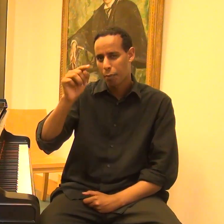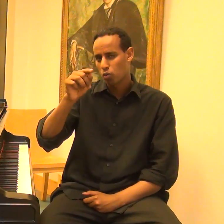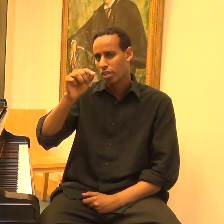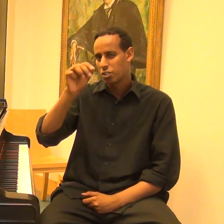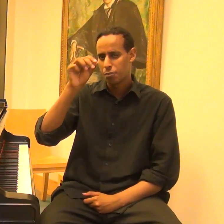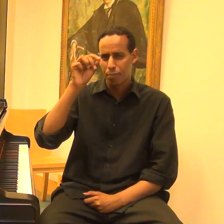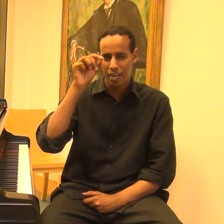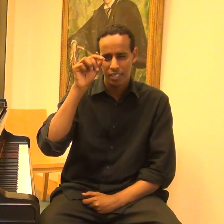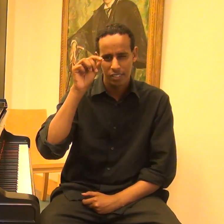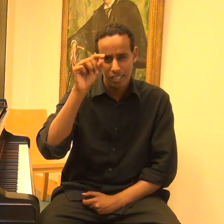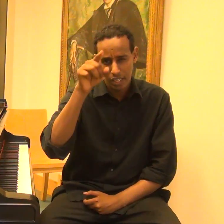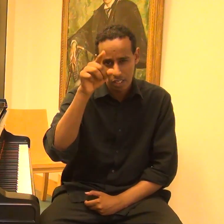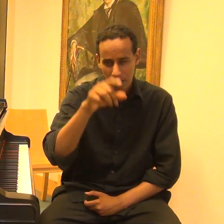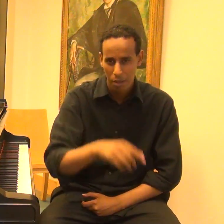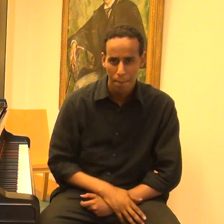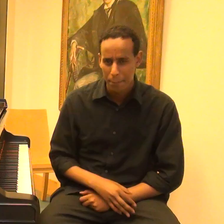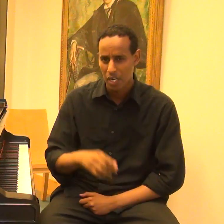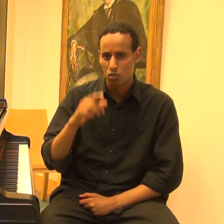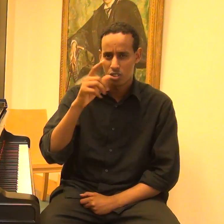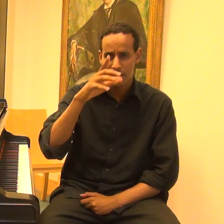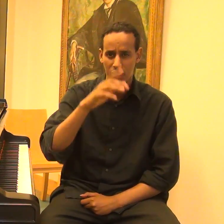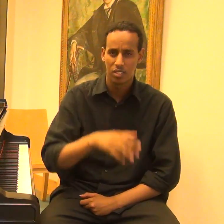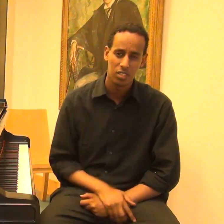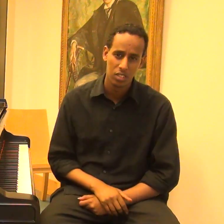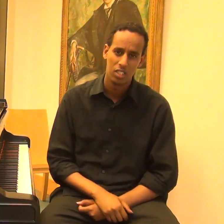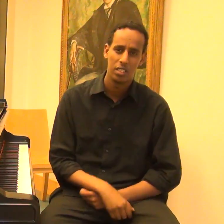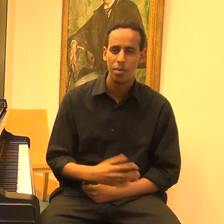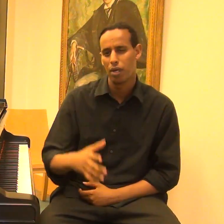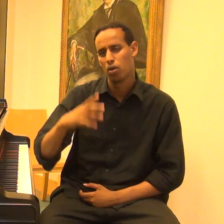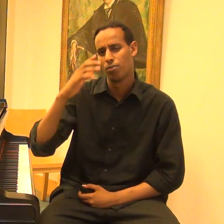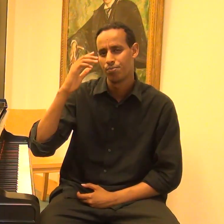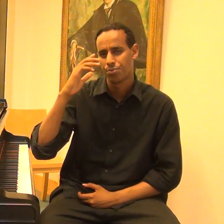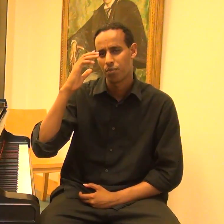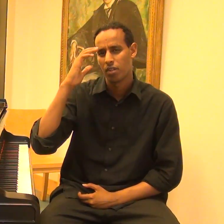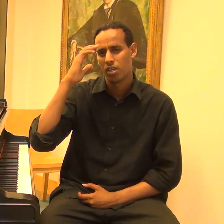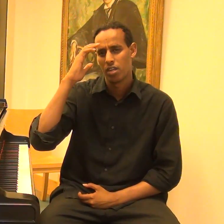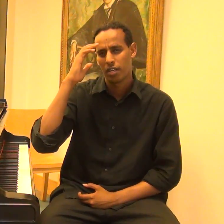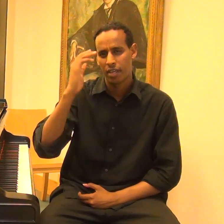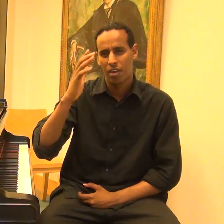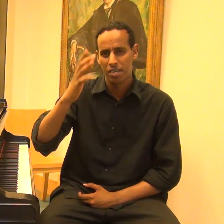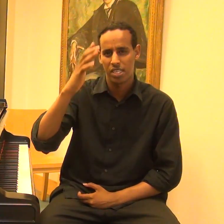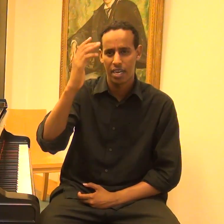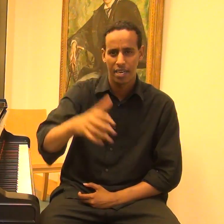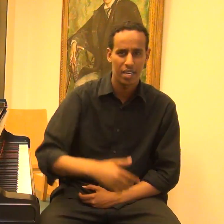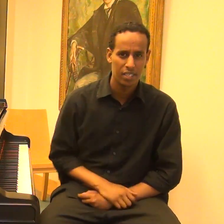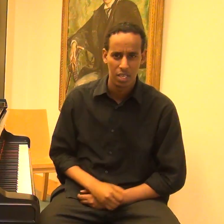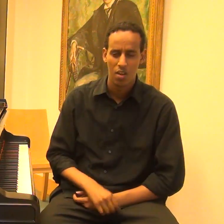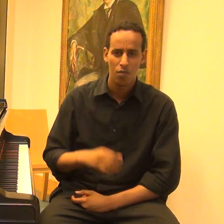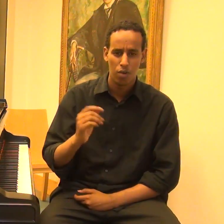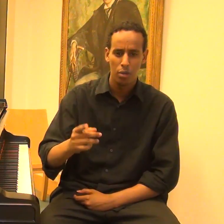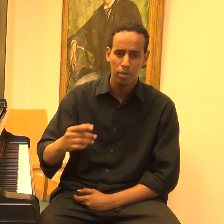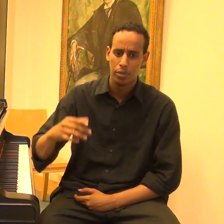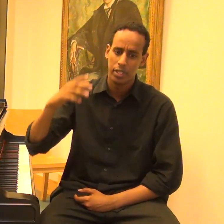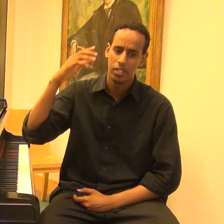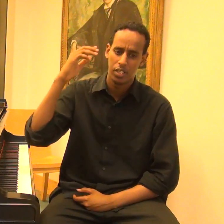pregunta es para ti para edes dmo qui vas a ganar